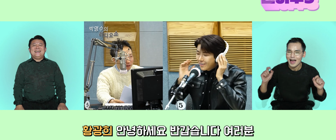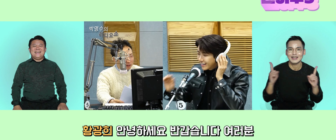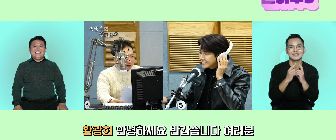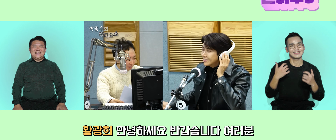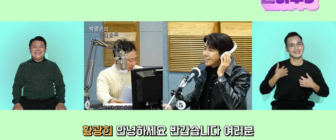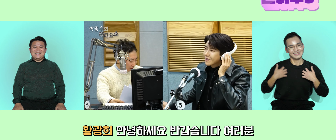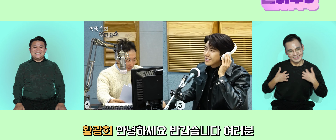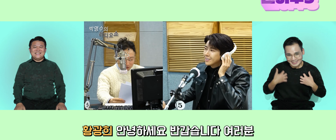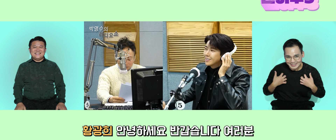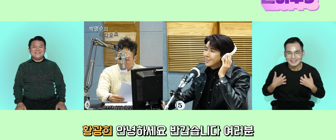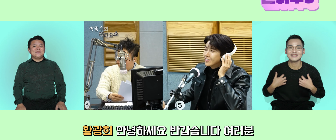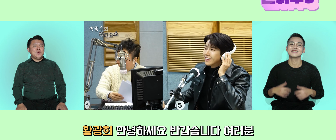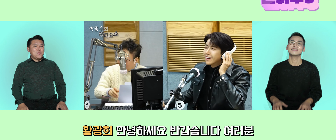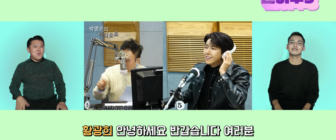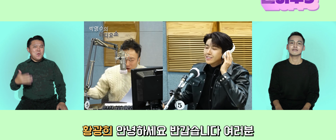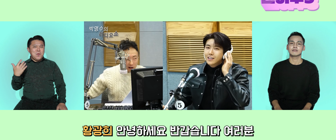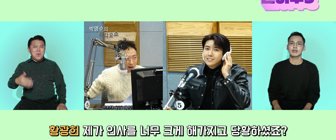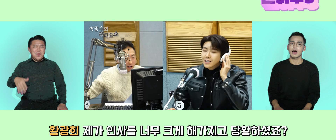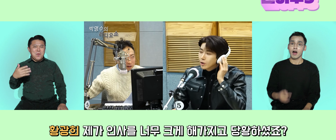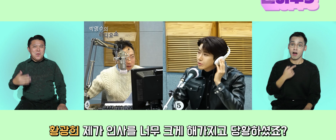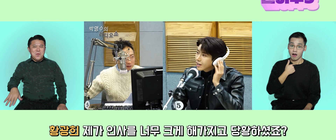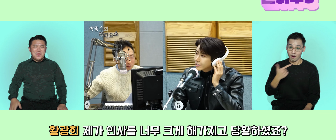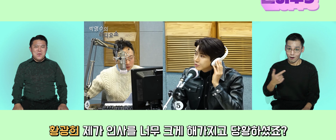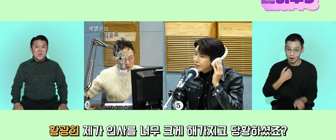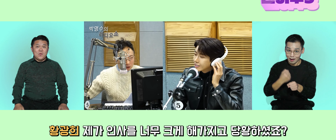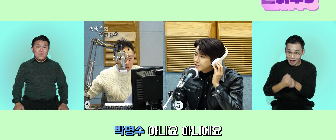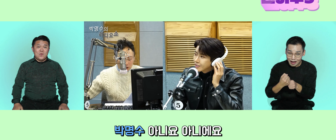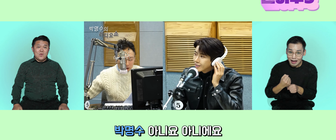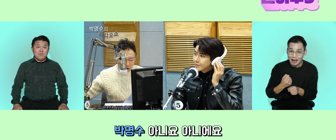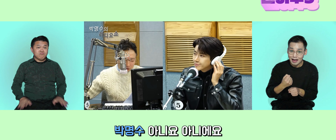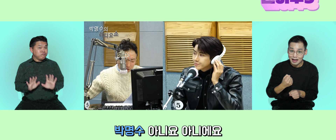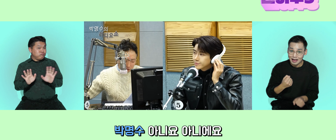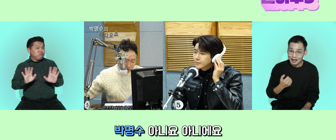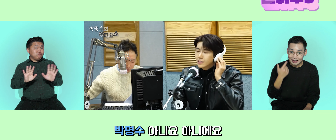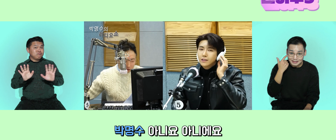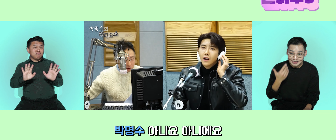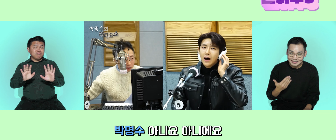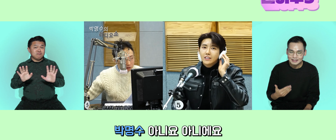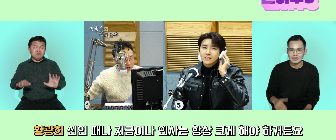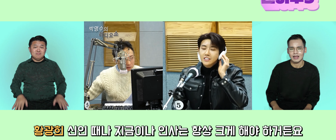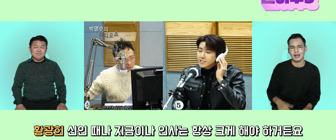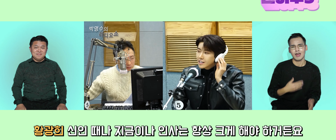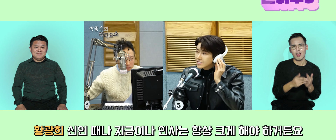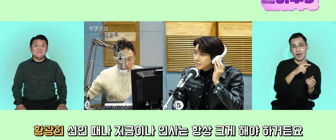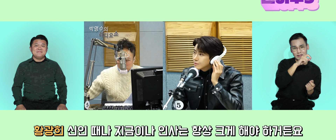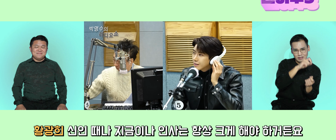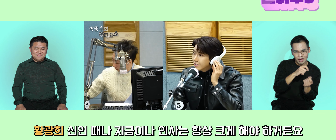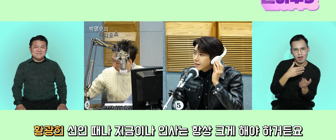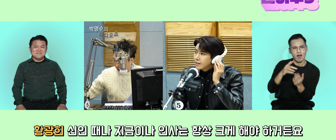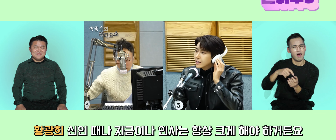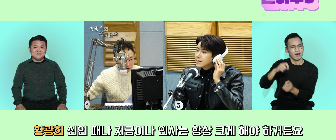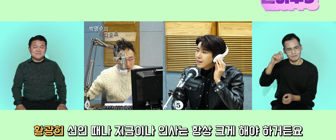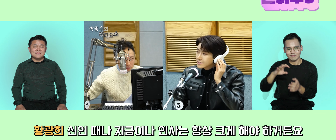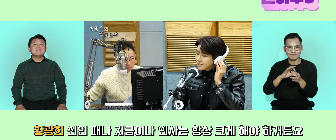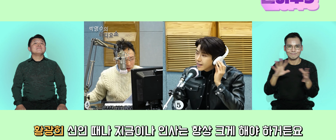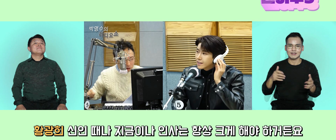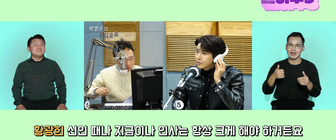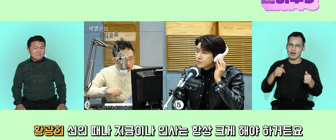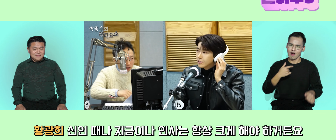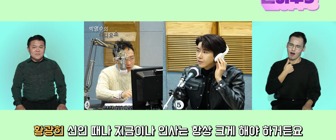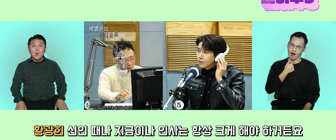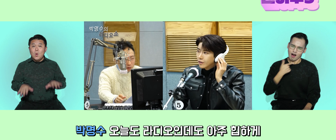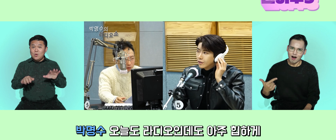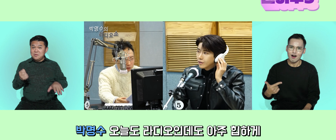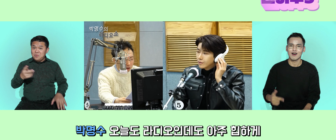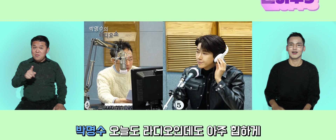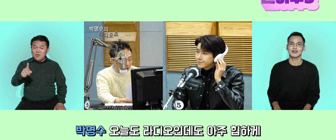안녕하세요. 반갑습니다. 여러분 제가 인사를 너무 크게 해가지고 당황하셨어요. 아니요. 신이 때나 지금이나 인사는 항상 크게 해야